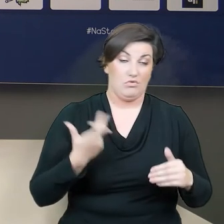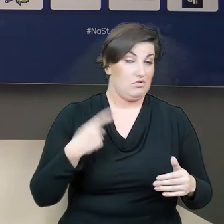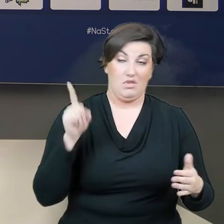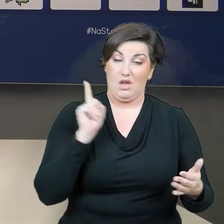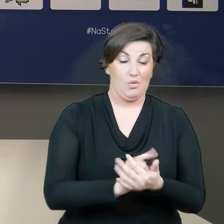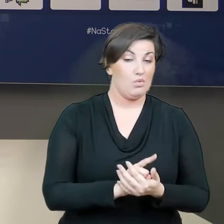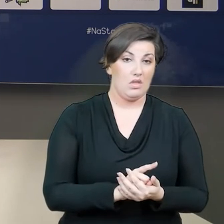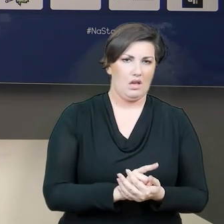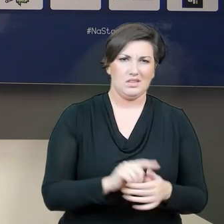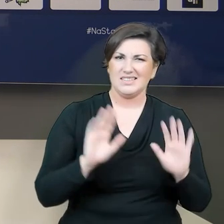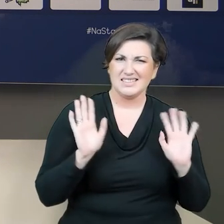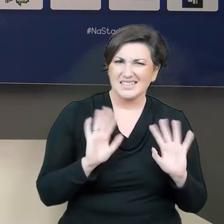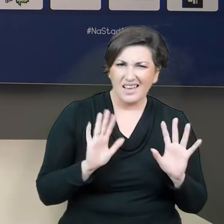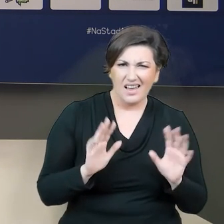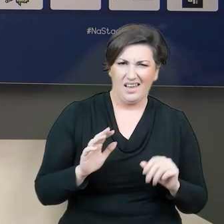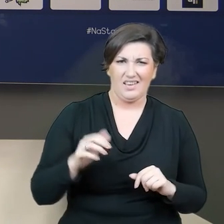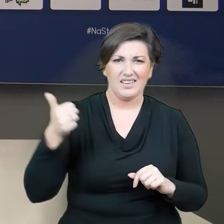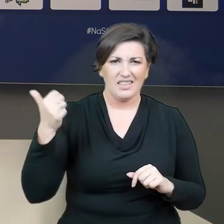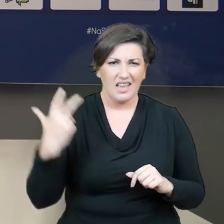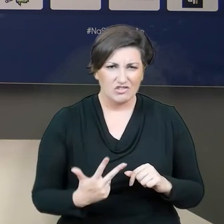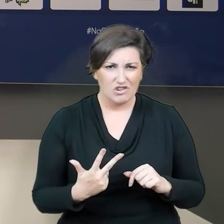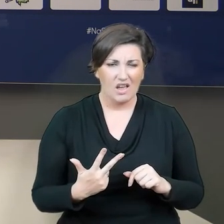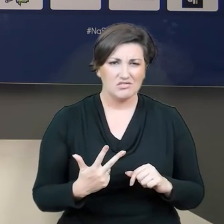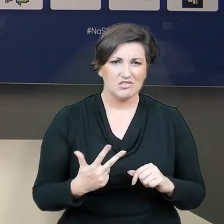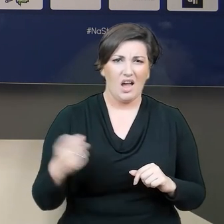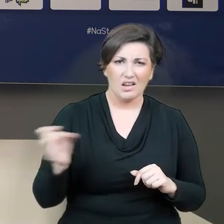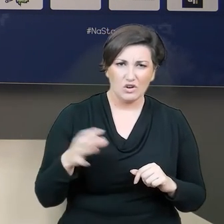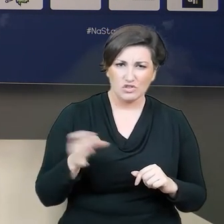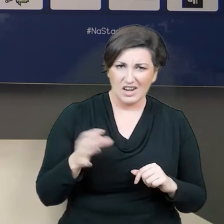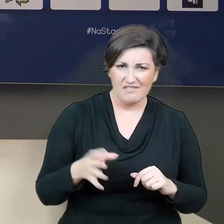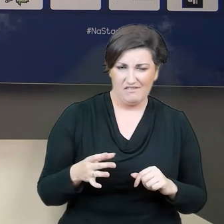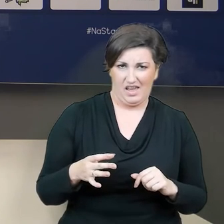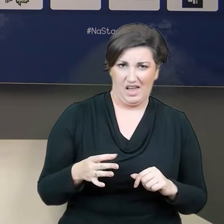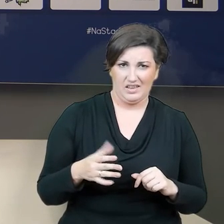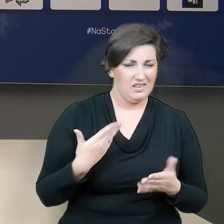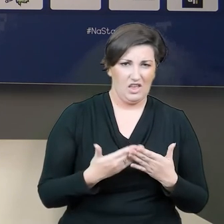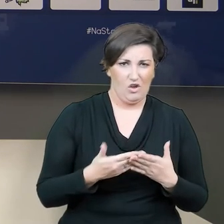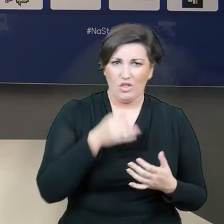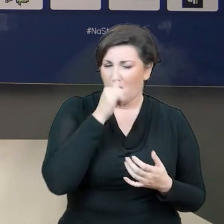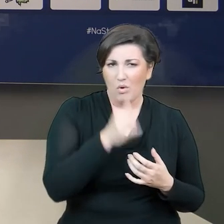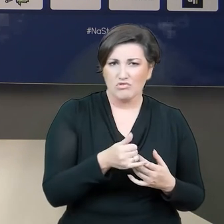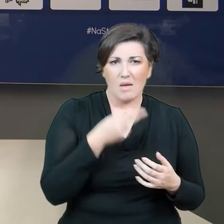dopiero jedną trzecią, a może już jedną trzecią rozgrywek i nie możemy na podstawie